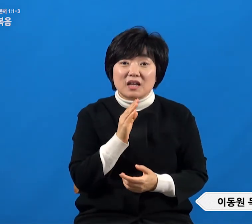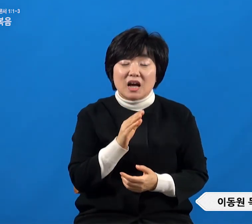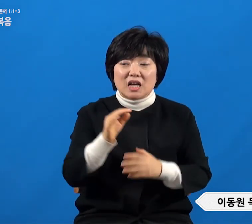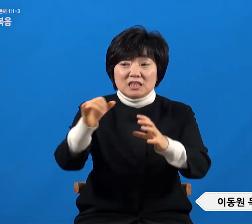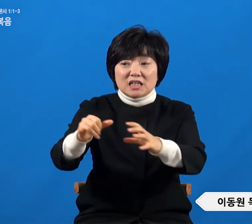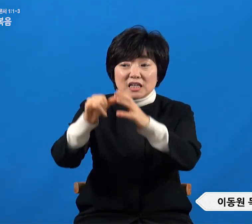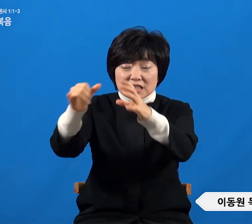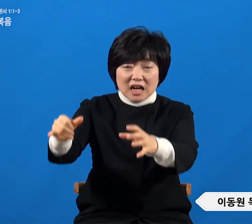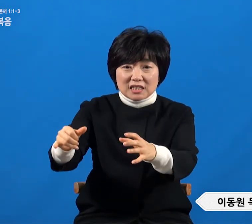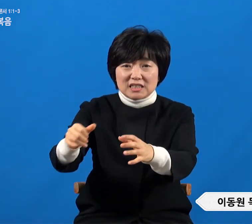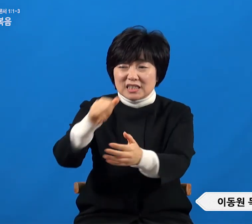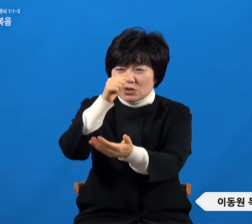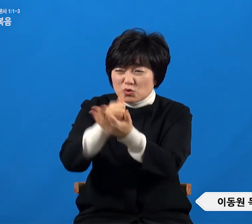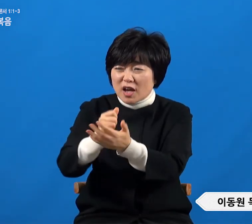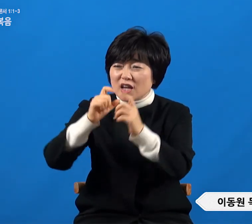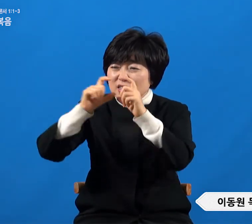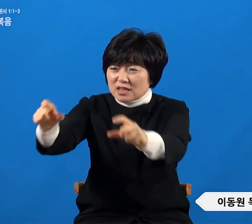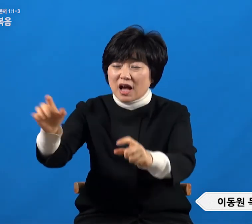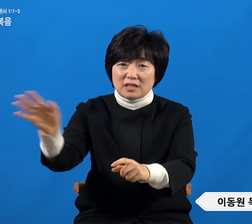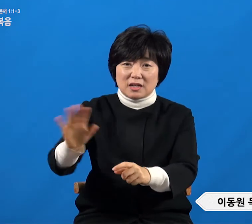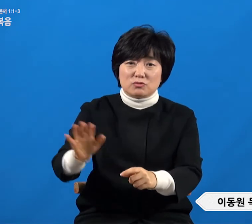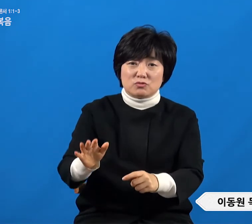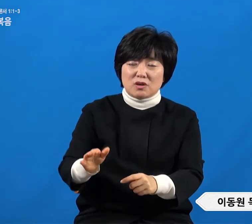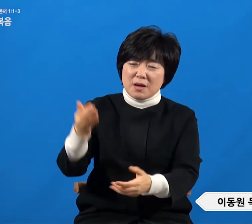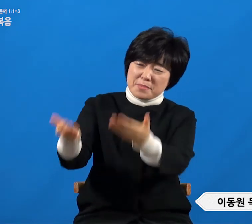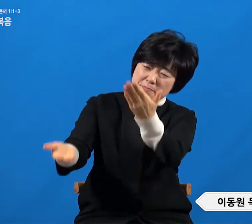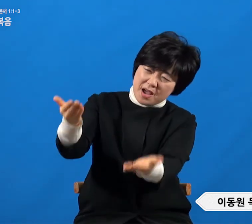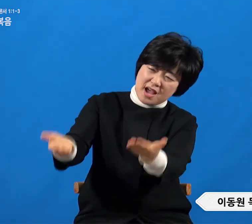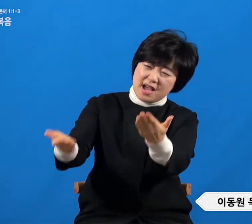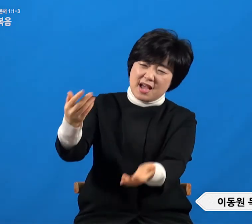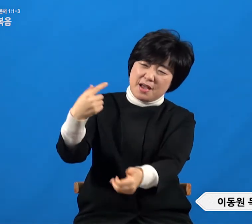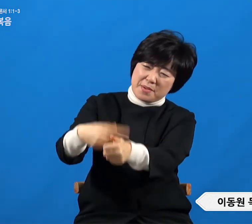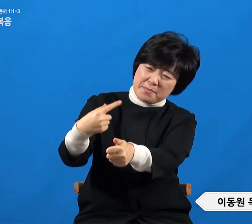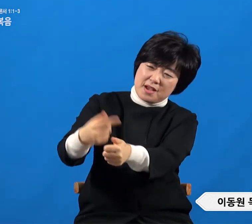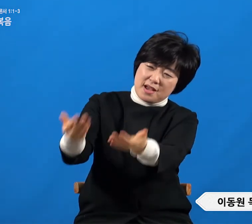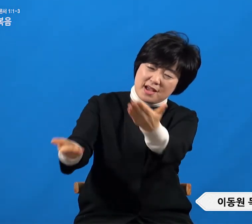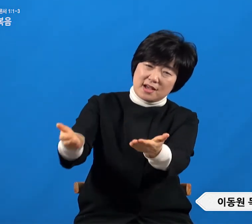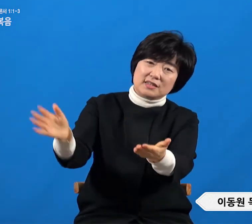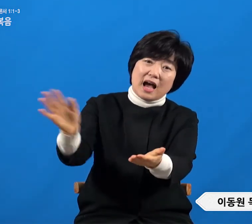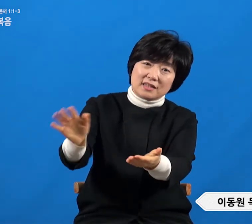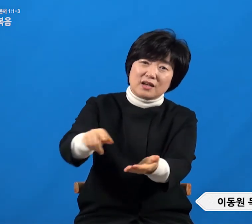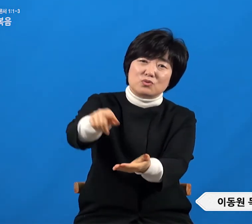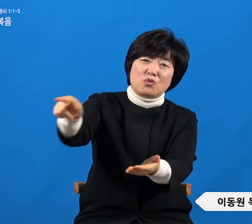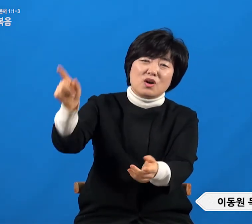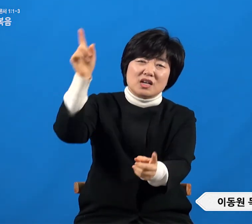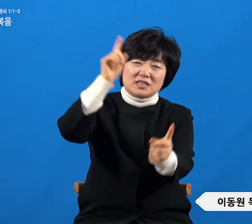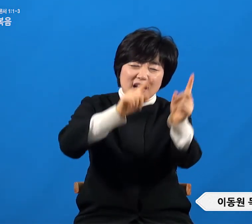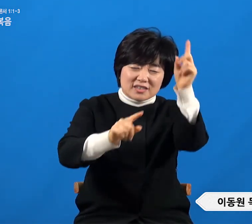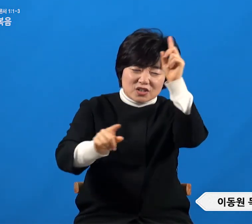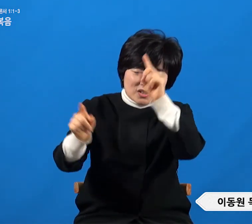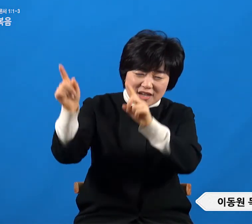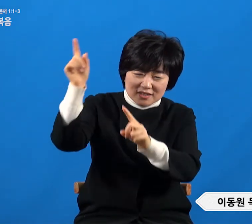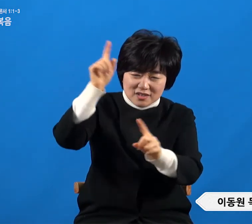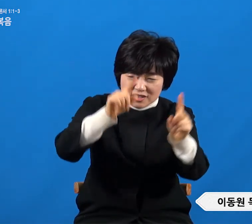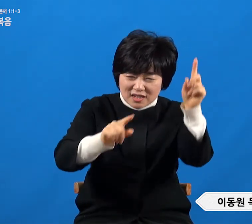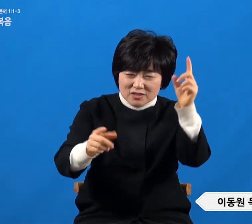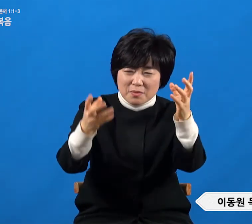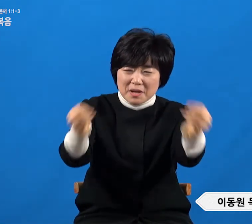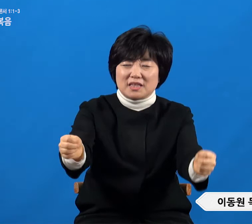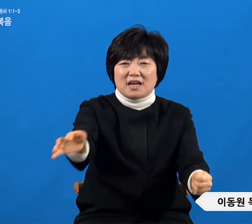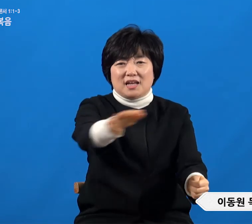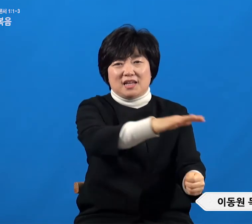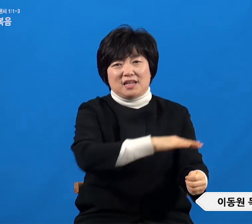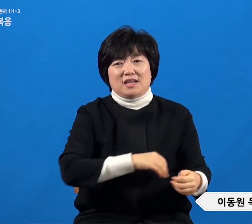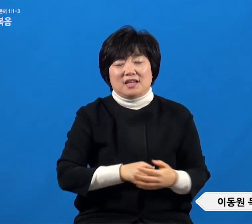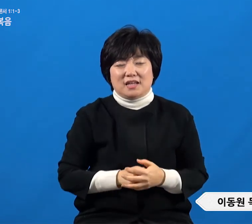않아도, 세상은 여러분이 비판하지 않아도 너무 아프고 너무 슬픈 상처투성이 인생들로 넘쳐나고